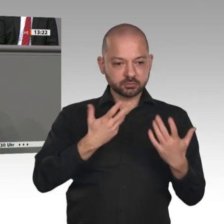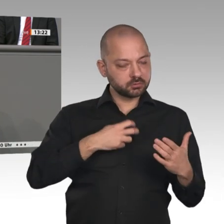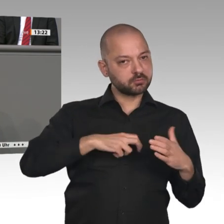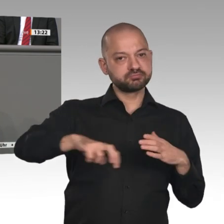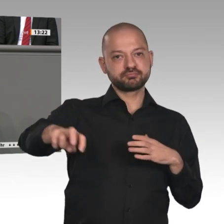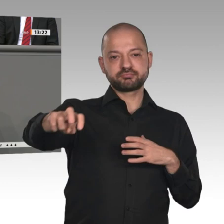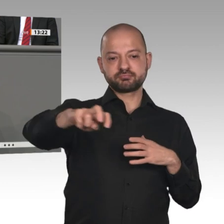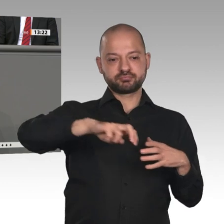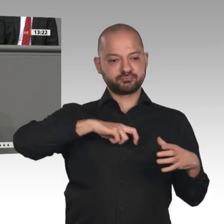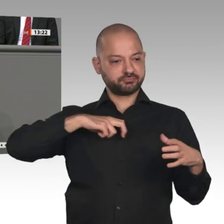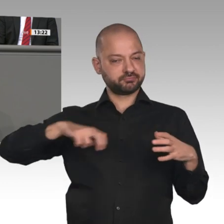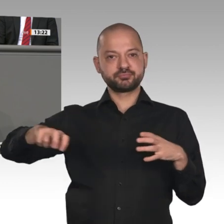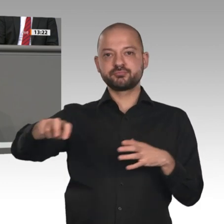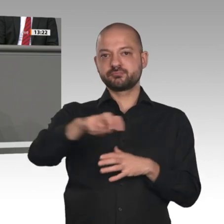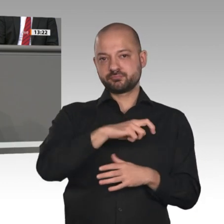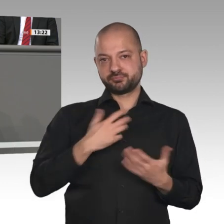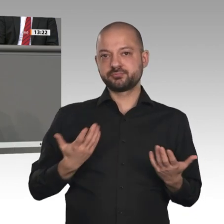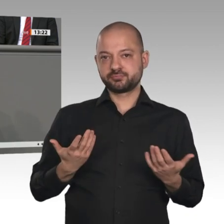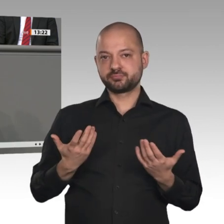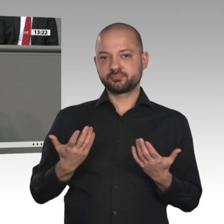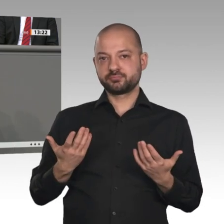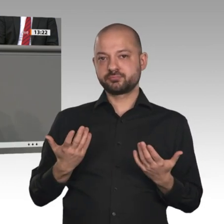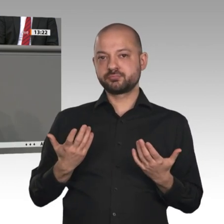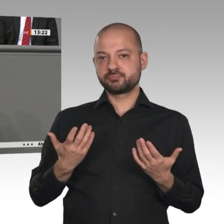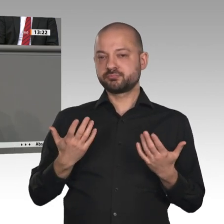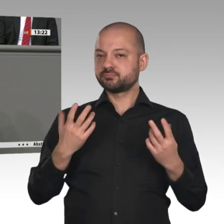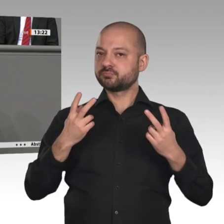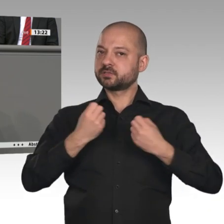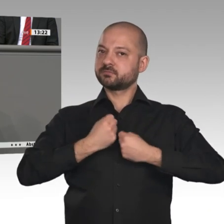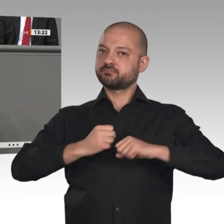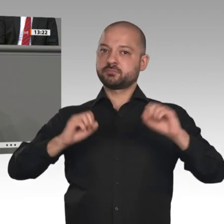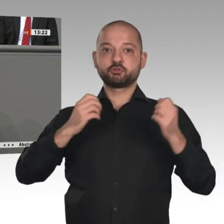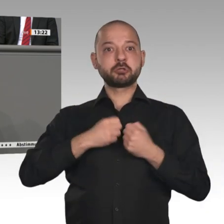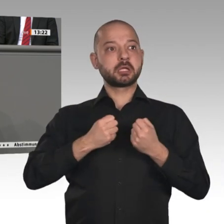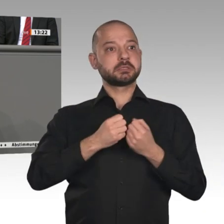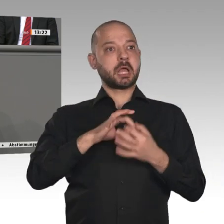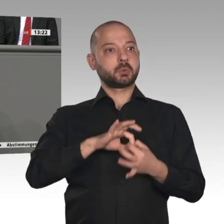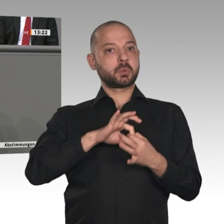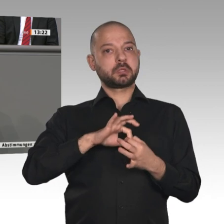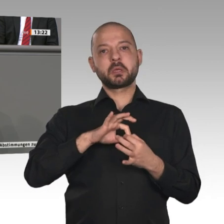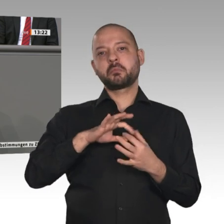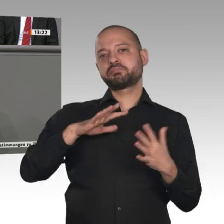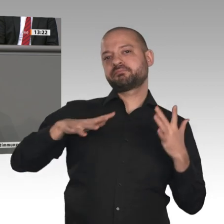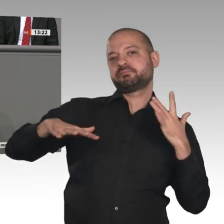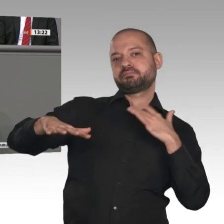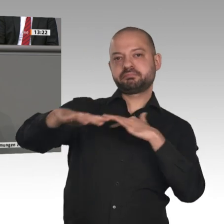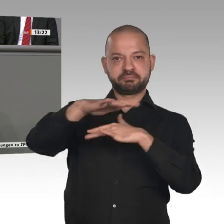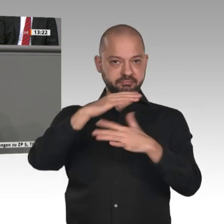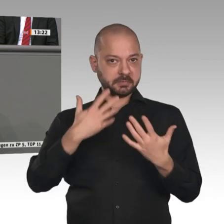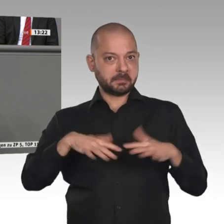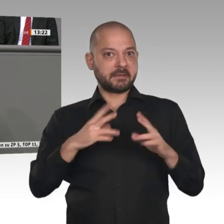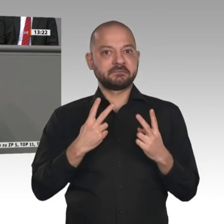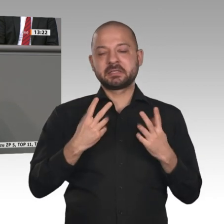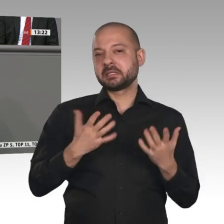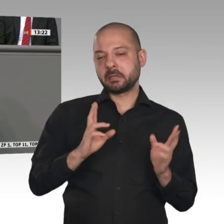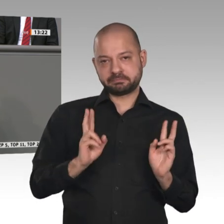Bürger des Vereinigten Königreichs hat sie mit Blick auf den übermorgen in Kraft tretenden Brexit eine ganz andere Bedeutung